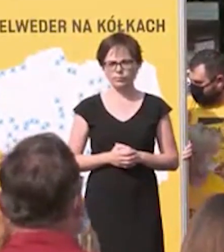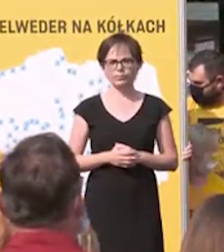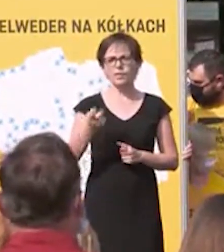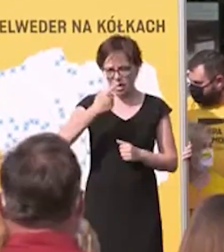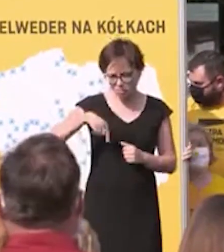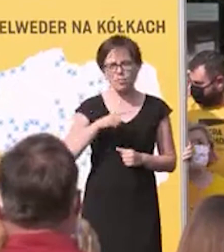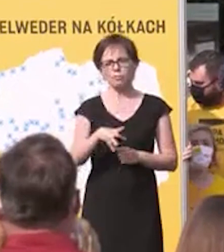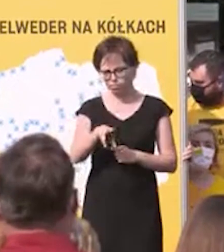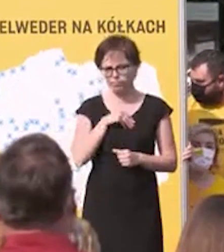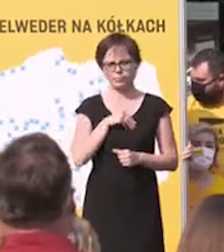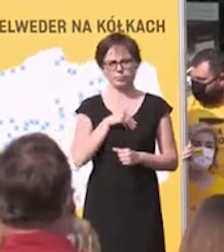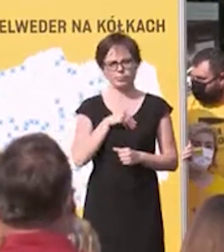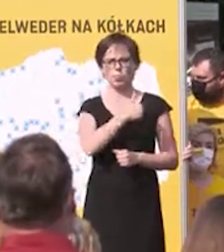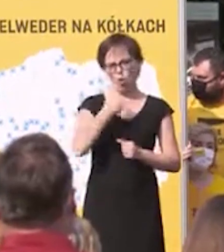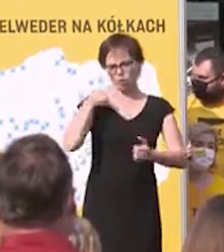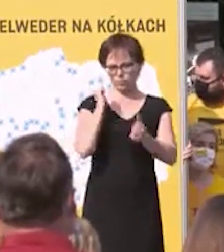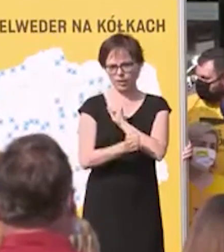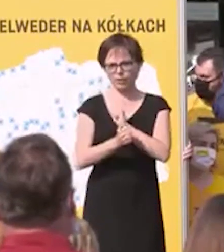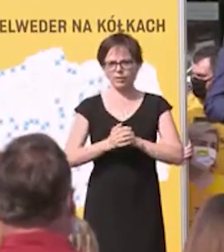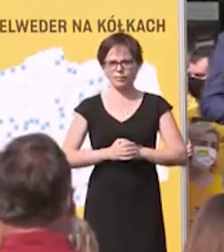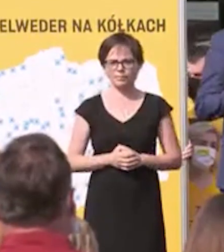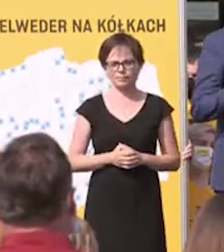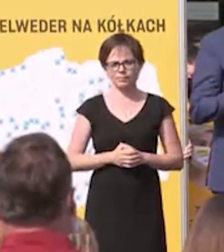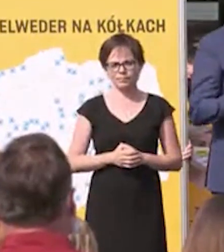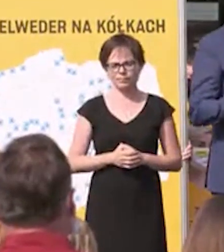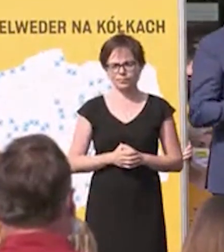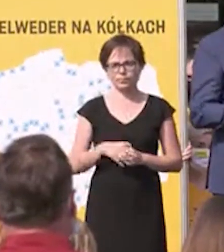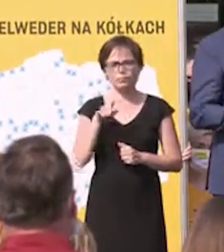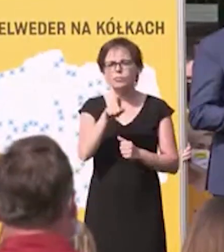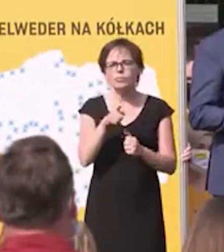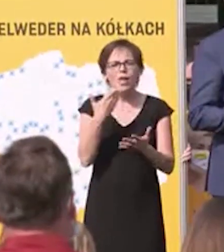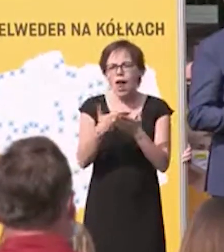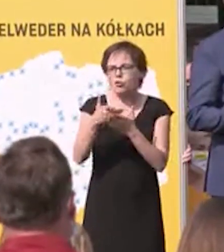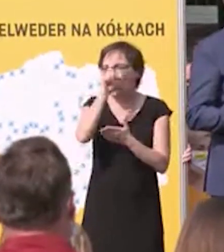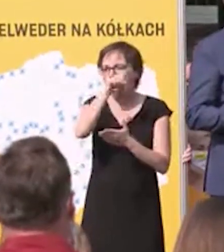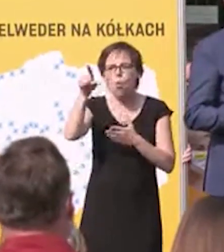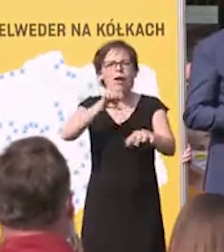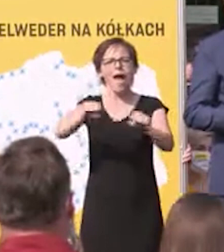Jesteśmy w stanie ją zmienić. Co wyzwoliło tę energię?